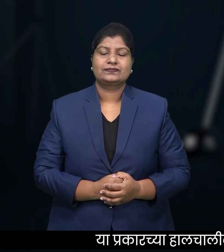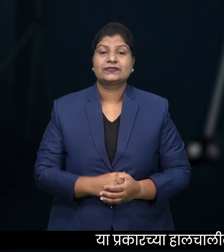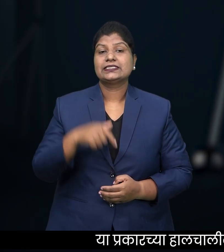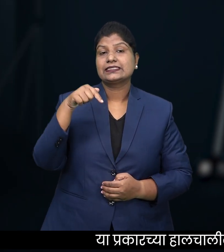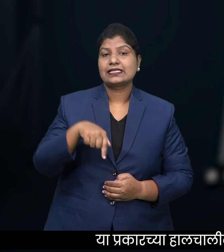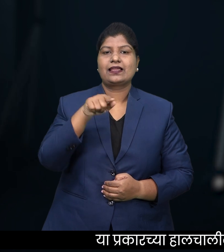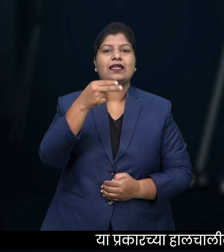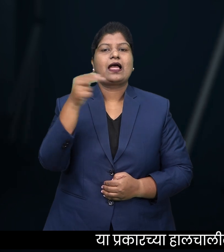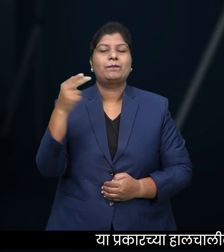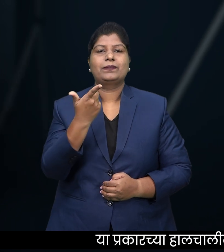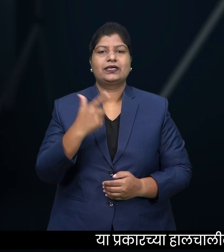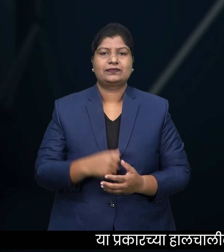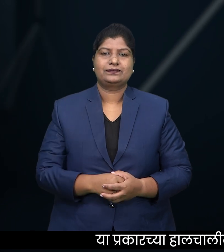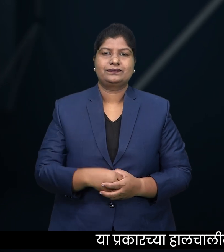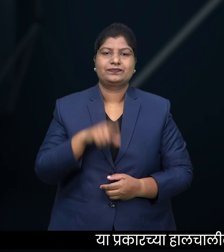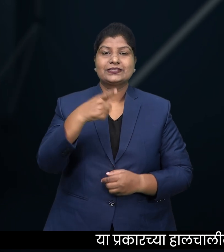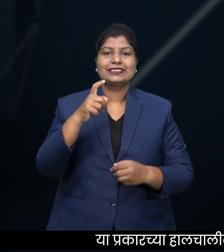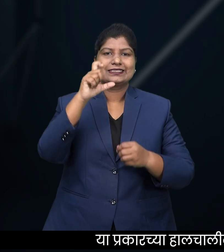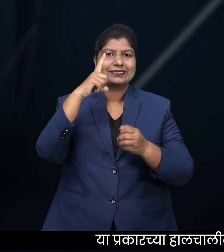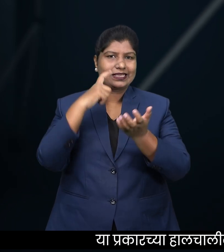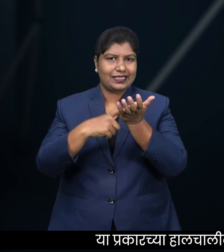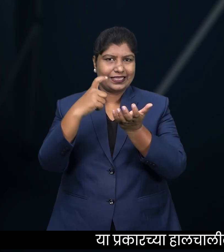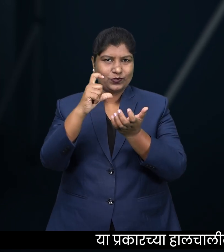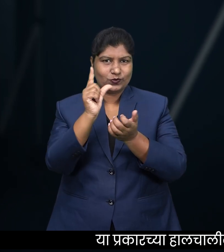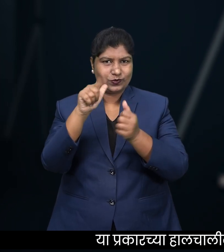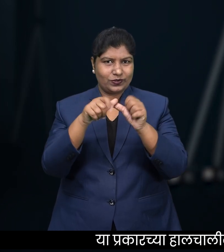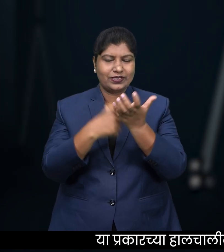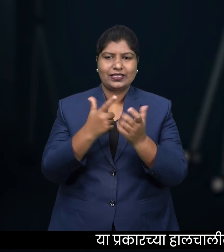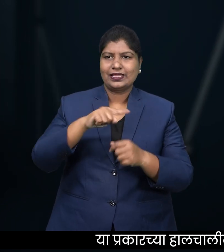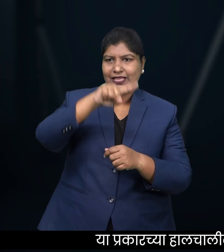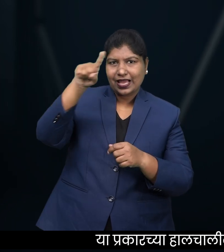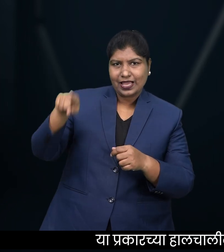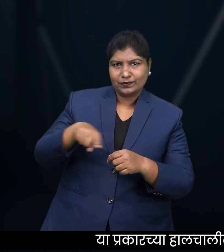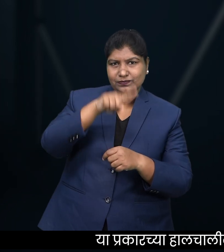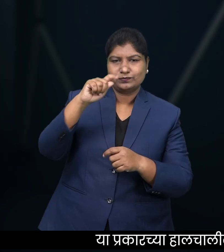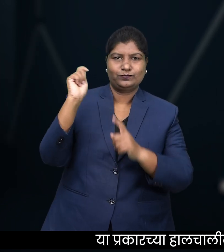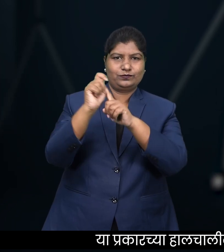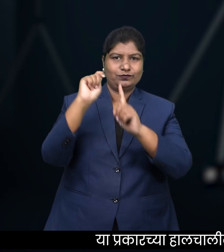या प्रकारच्या हालचालीला वर्तुळाकार हालचाल म्हणतात.